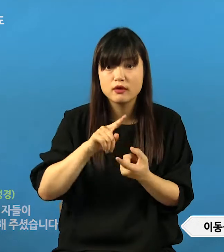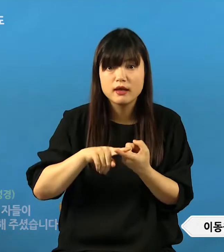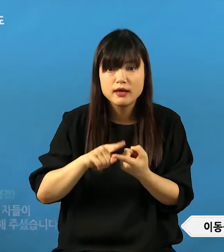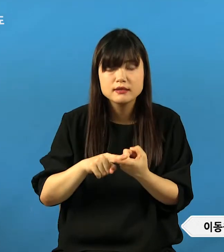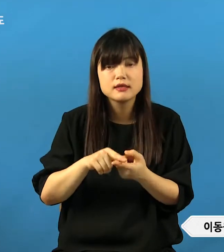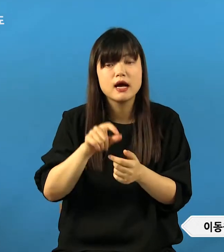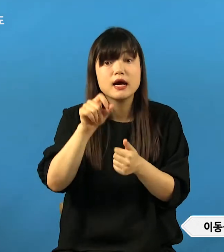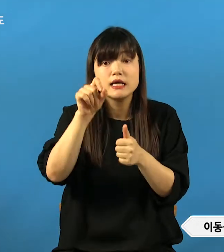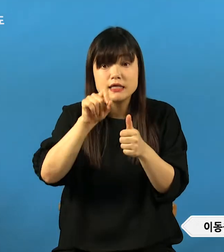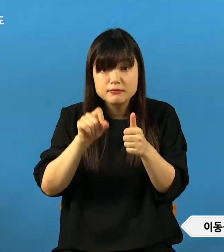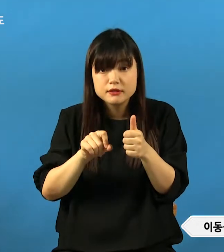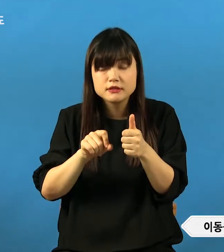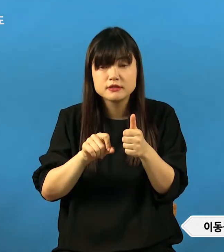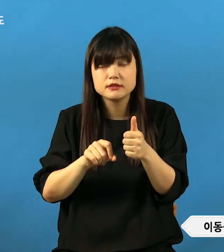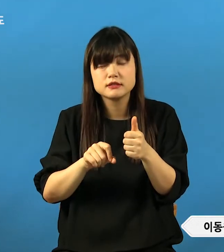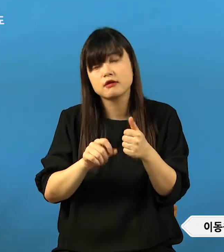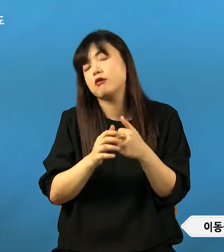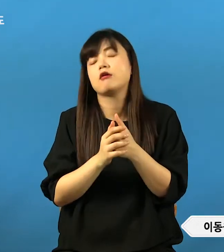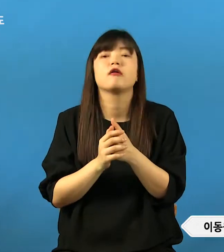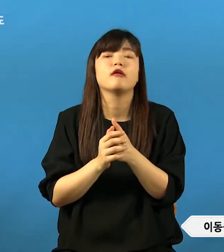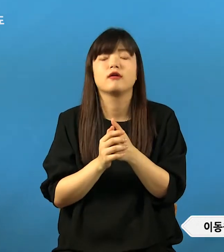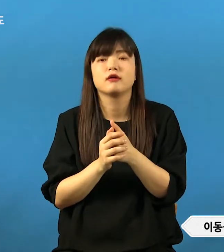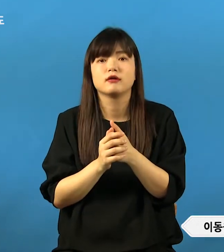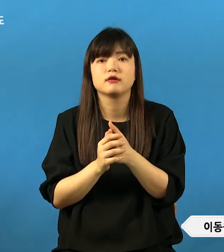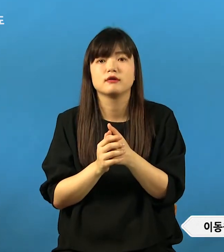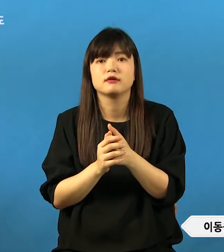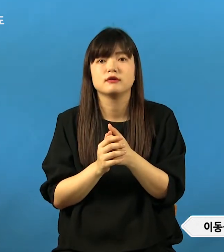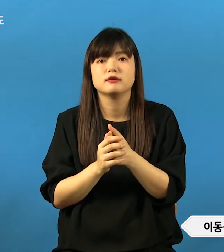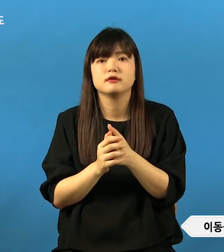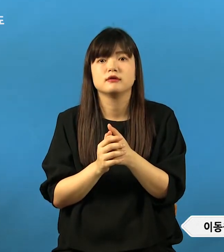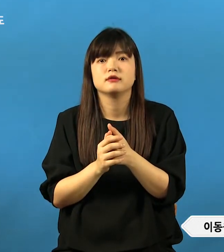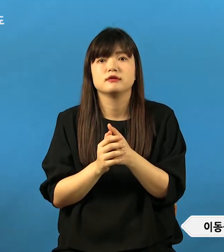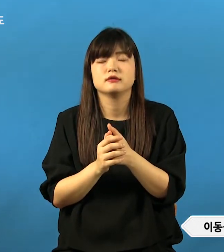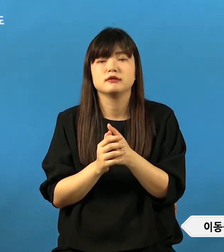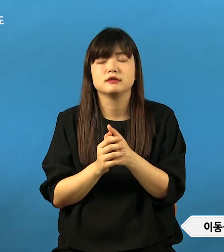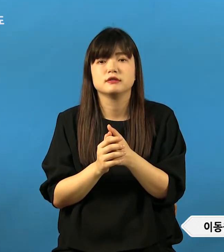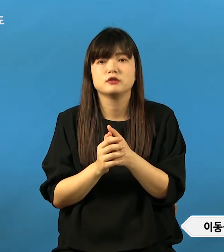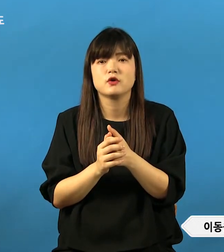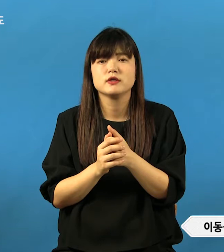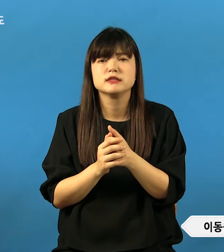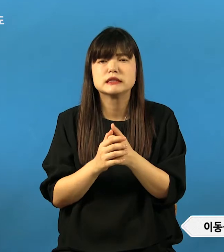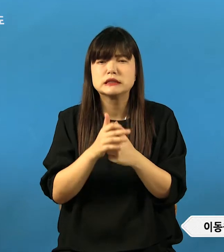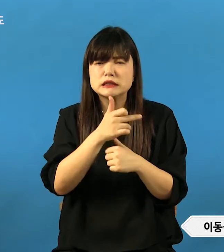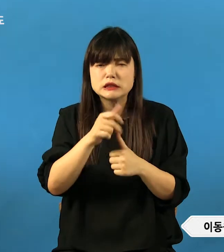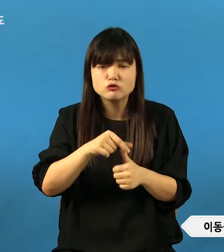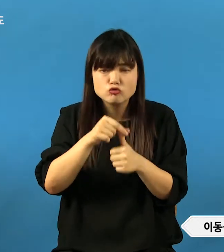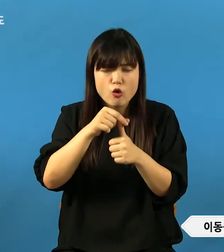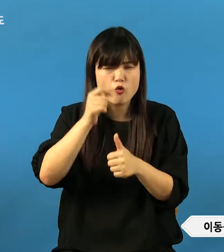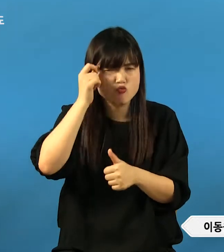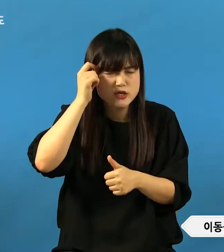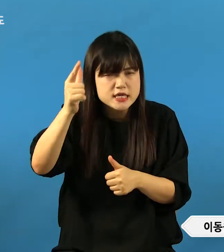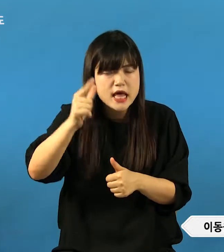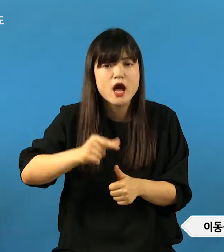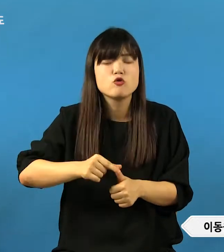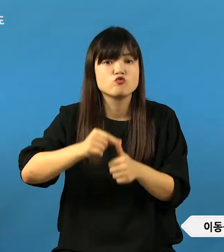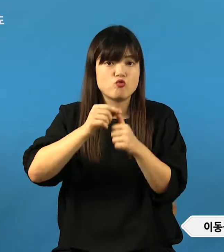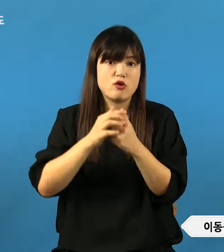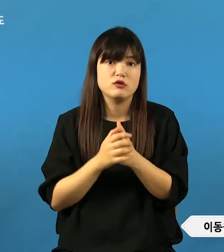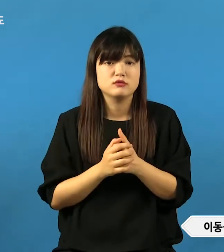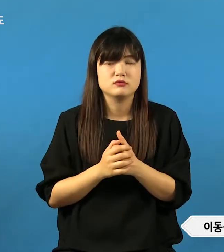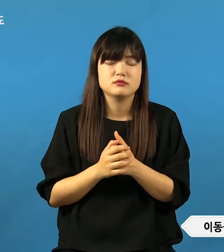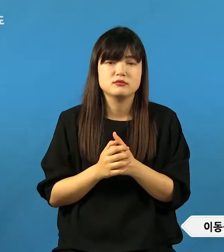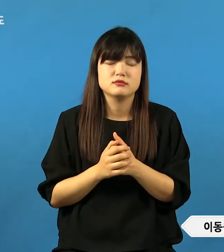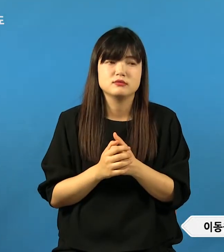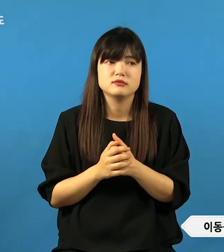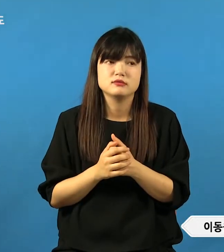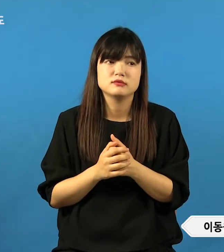구원을 히브리서 기자는 큰 구원이다 이렇게 말합니다. 큰 구원. 혹은 위대한 구원, 유진